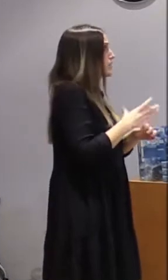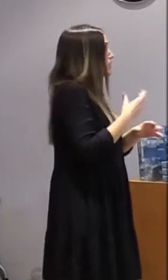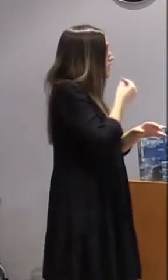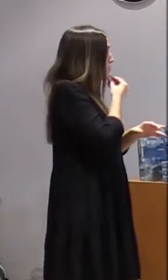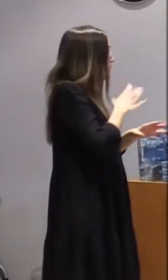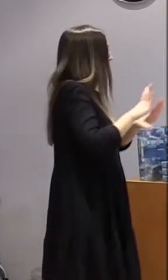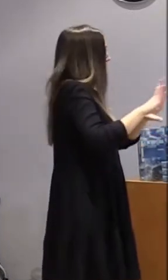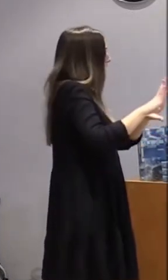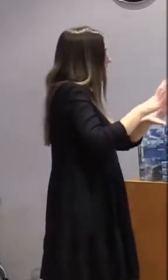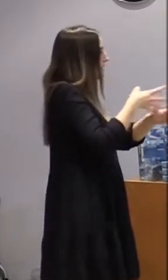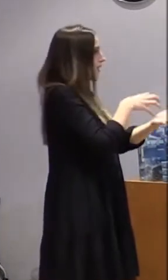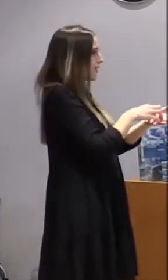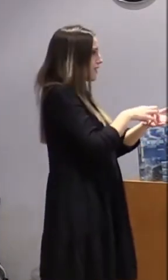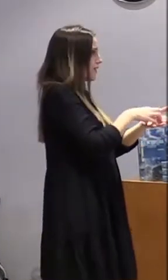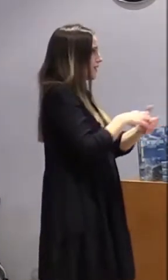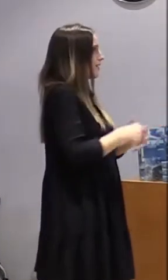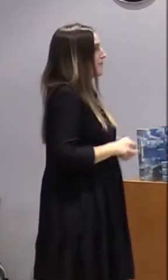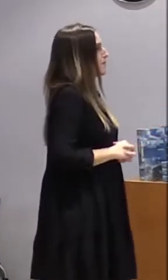momento de incógnita.